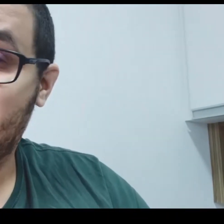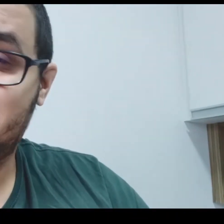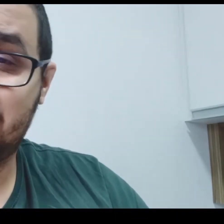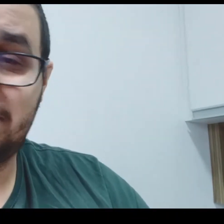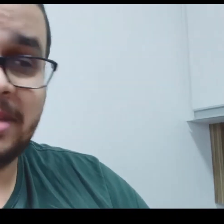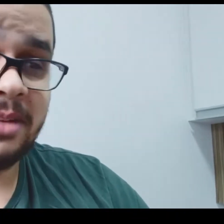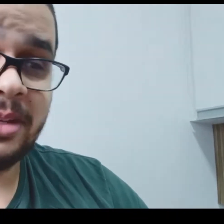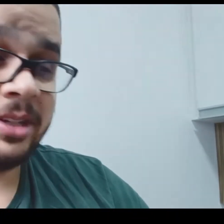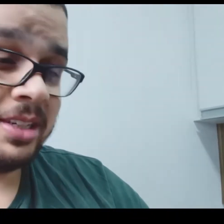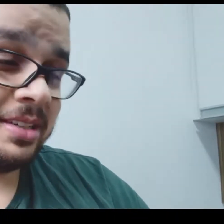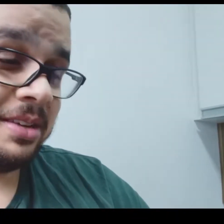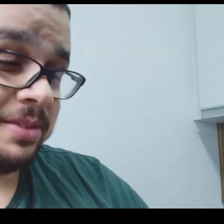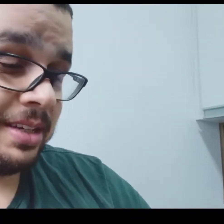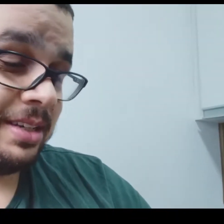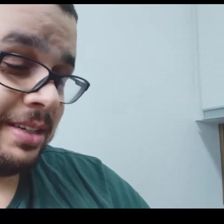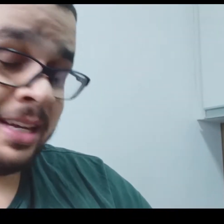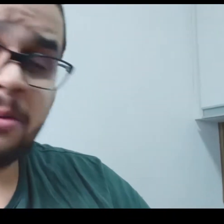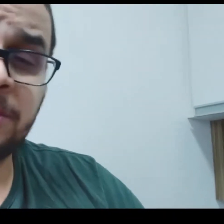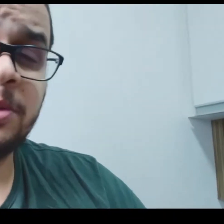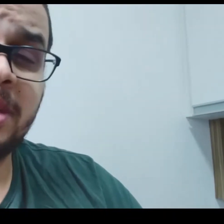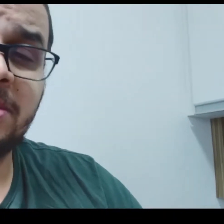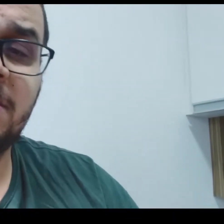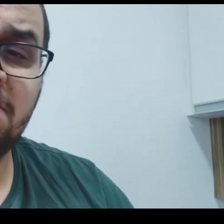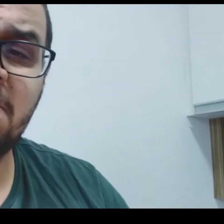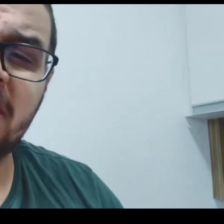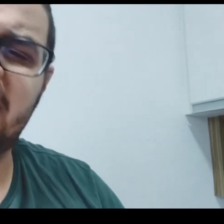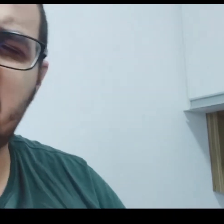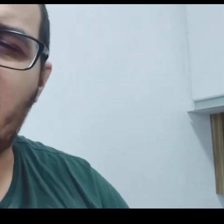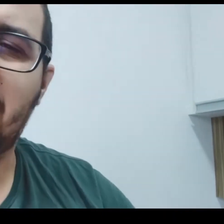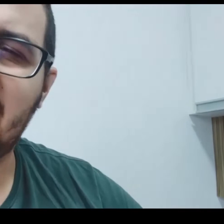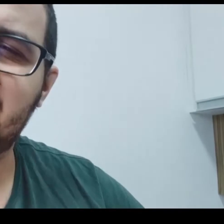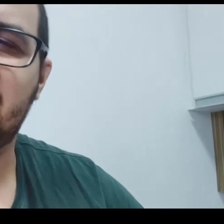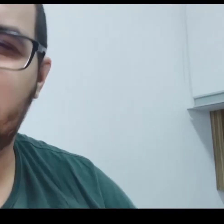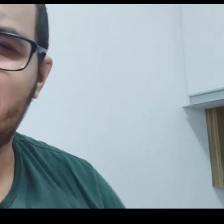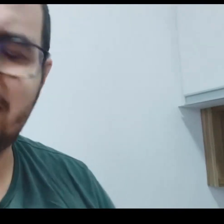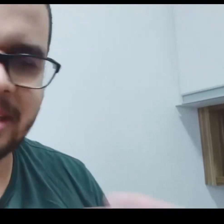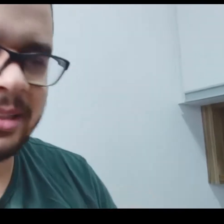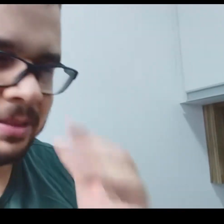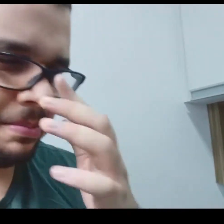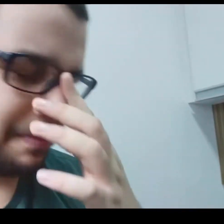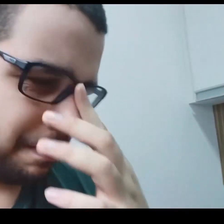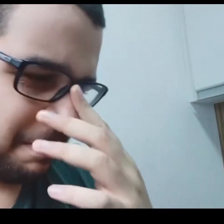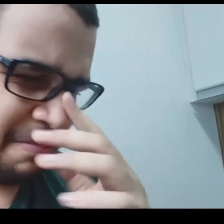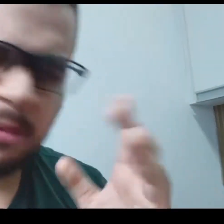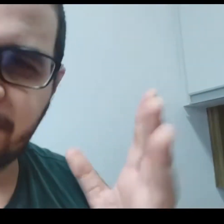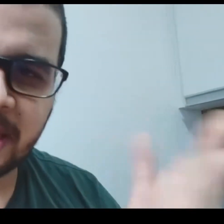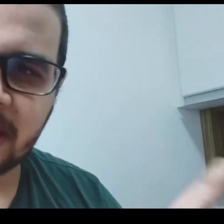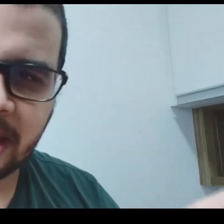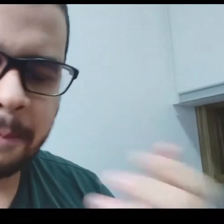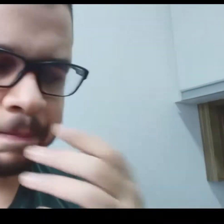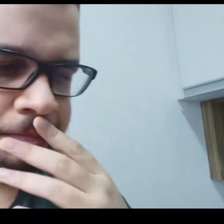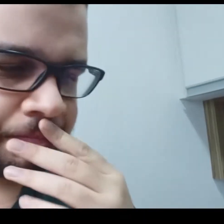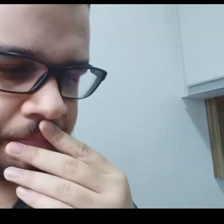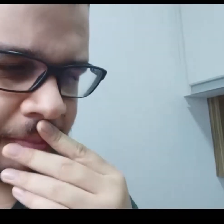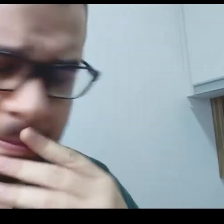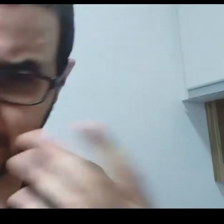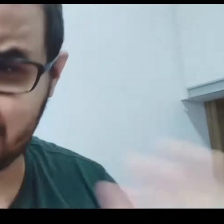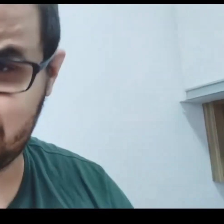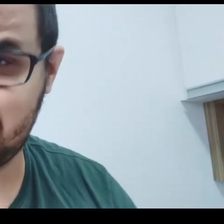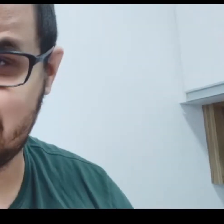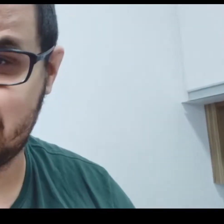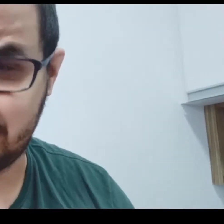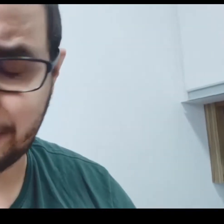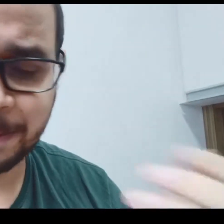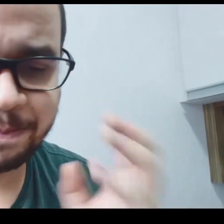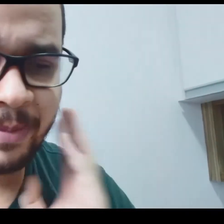igreja, eu servia no que tinha que servir, e ia continuando uma vida meio apática, meio distante, meio fria até, mas